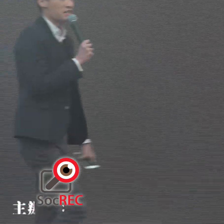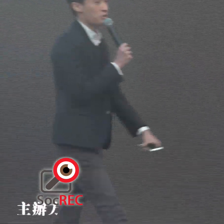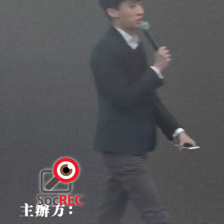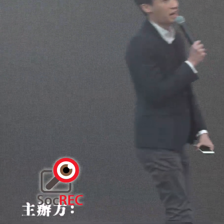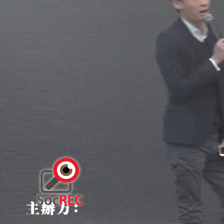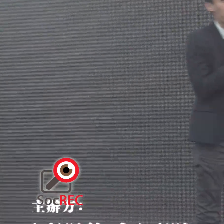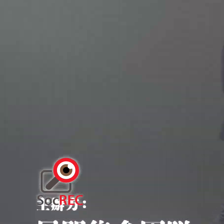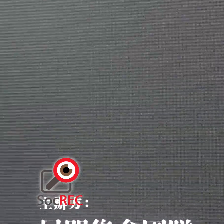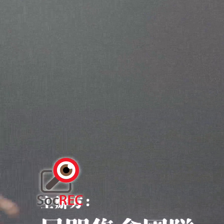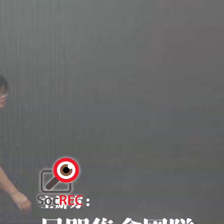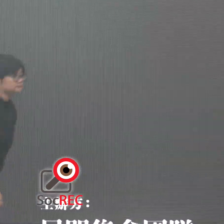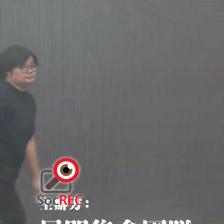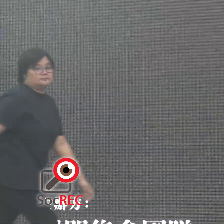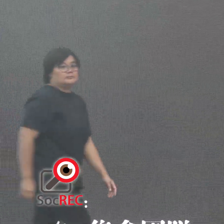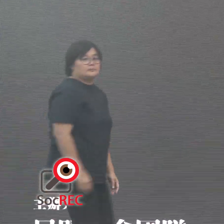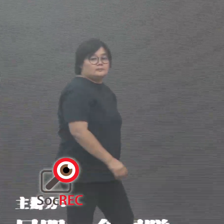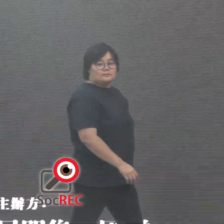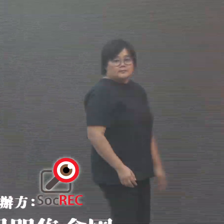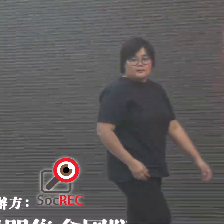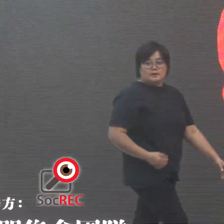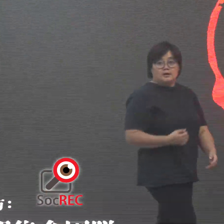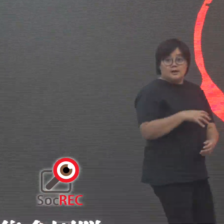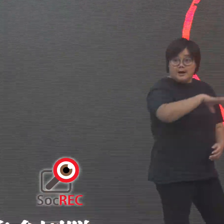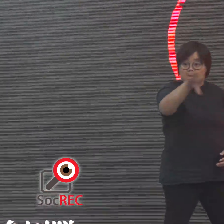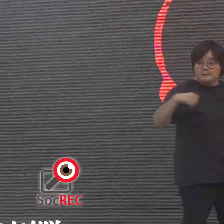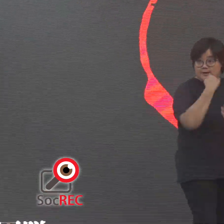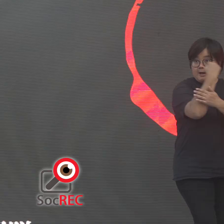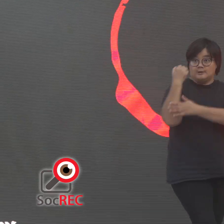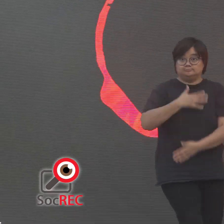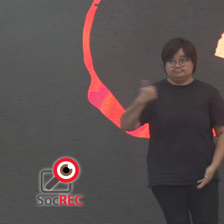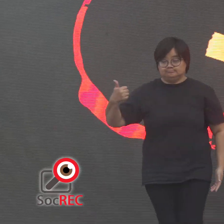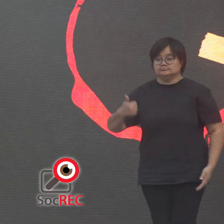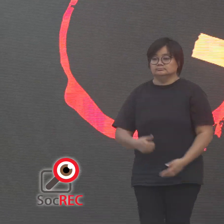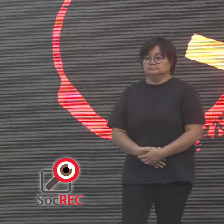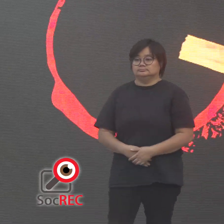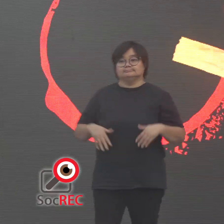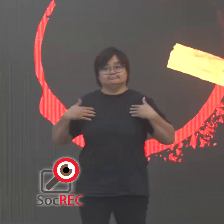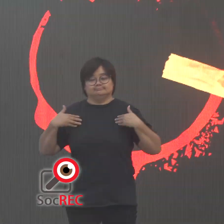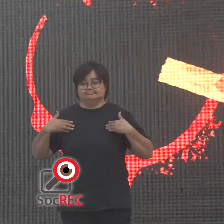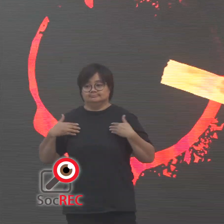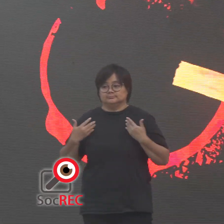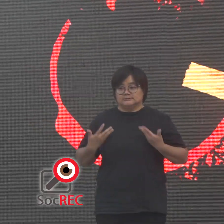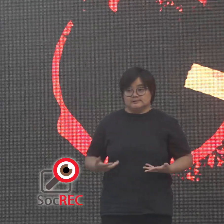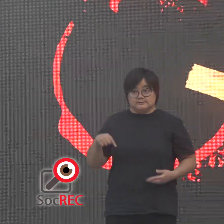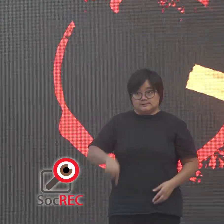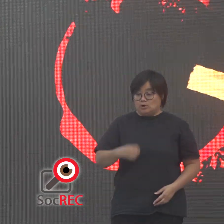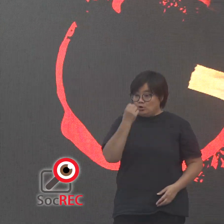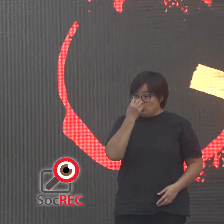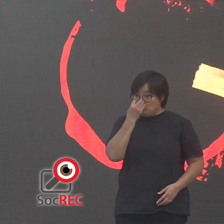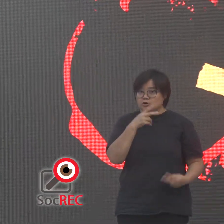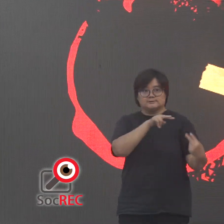各位首長大家好，好高興在香港見到大家。昨天